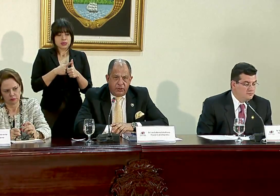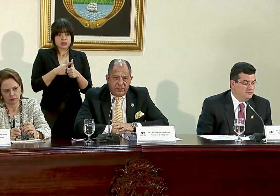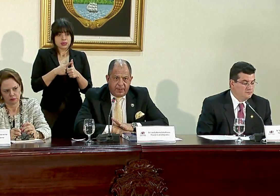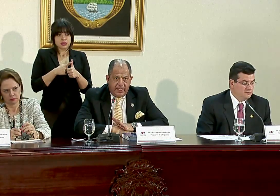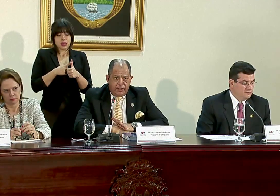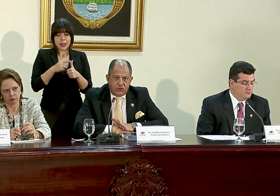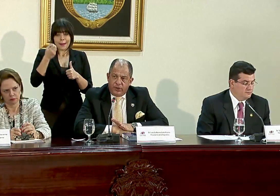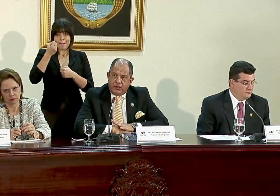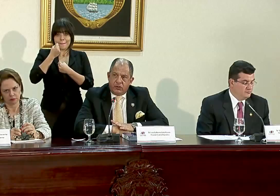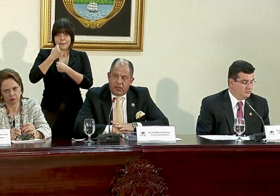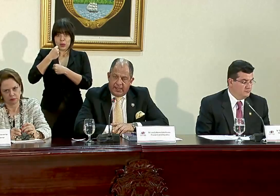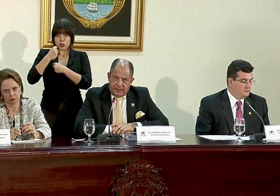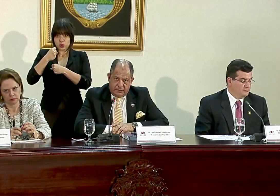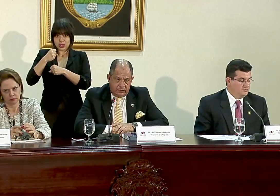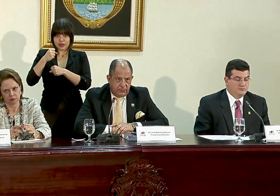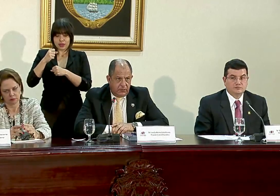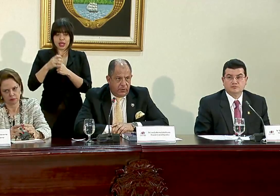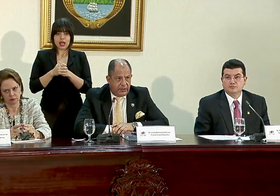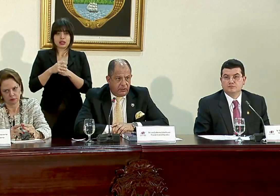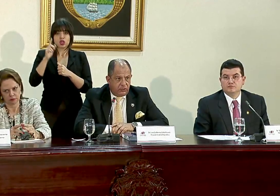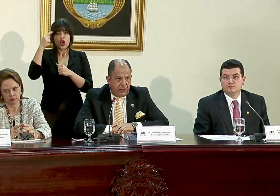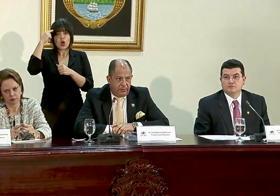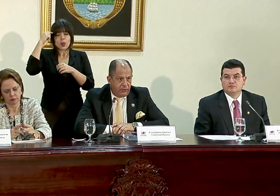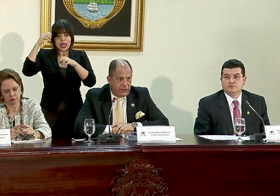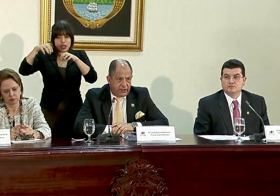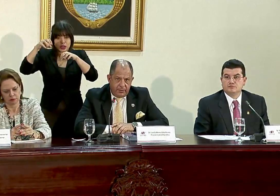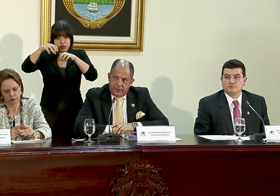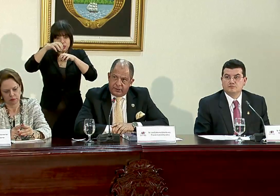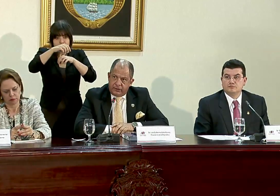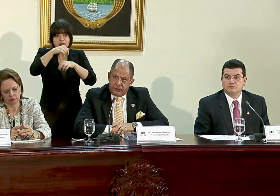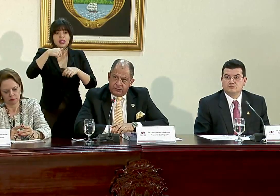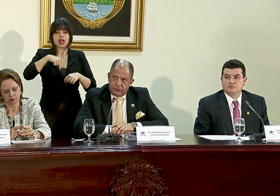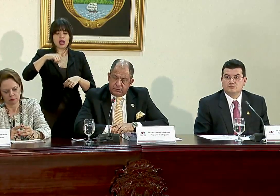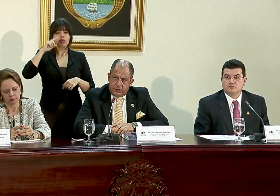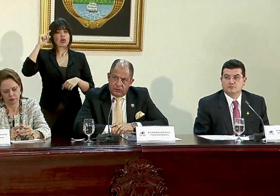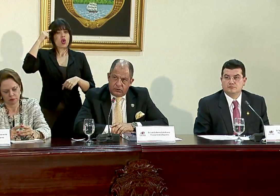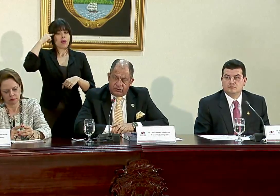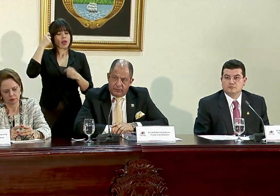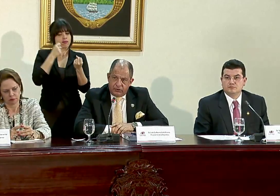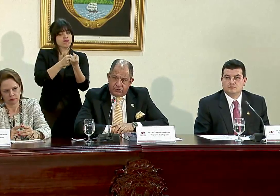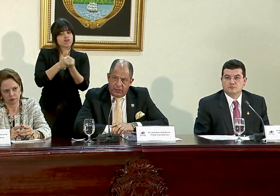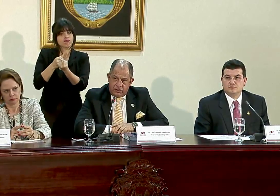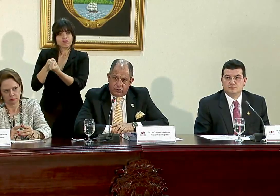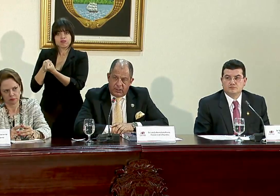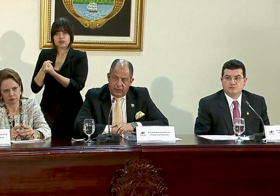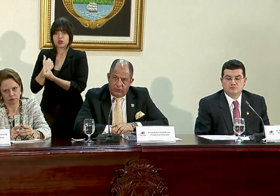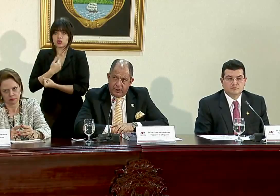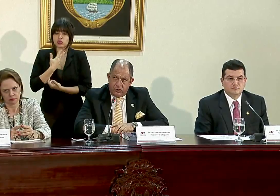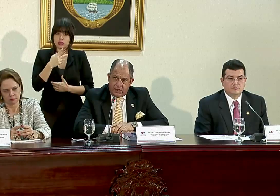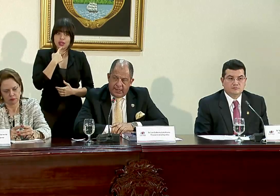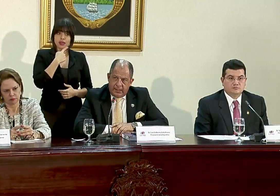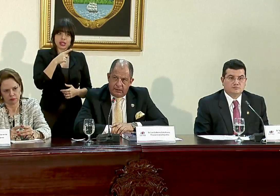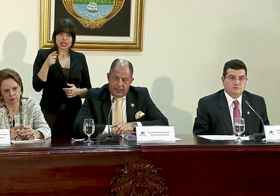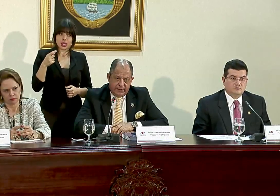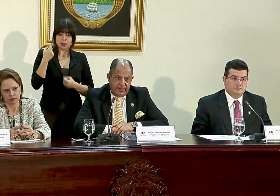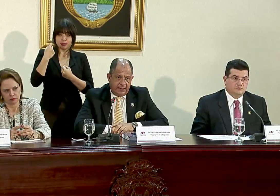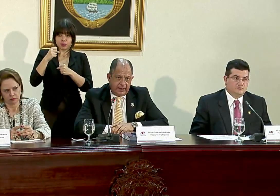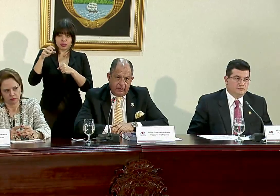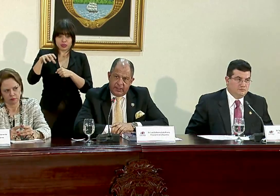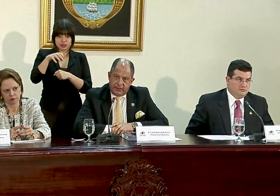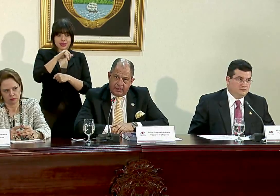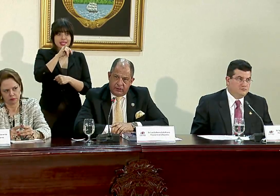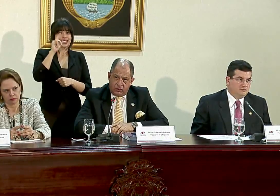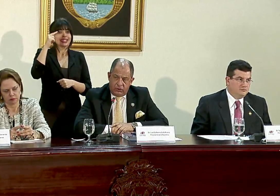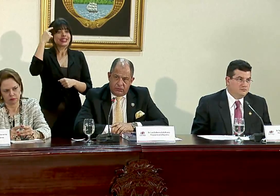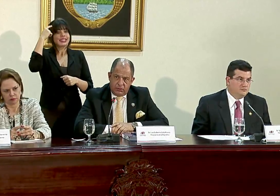las municipalidades los gobiernos locales cuentan con todo el apoyo de esta administración nosotros hemos dicho que el gobierno local es